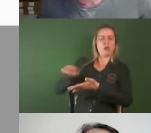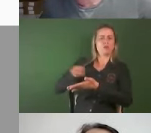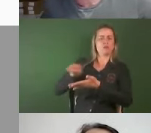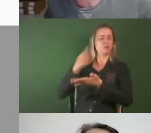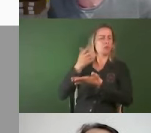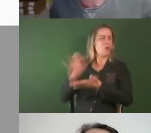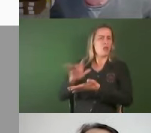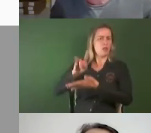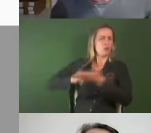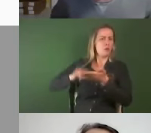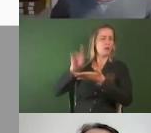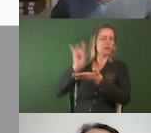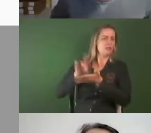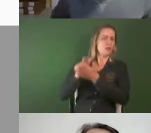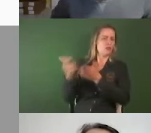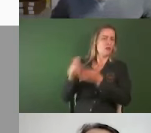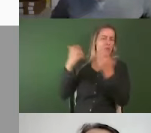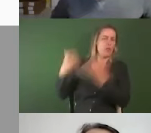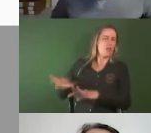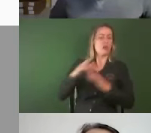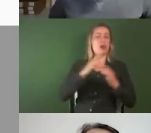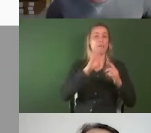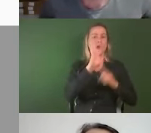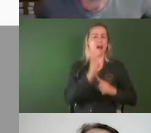um documento da realidade.